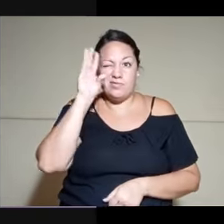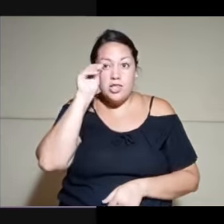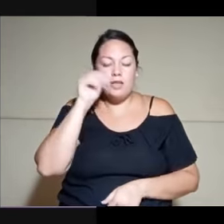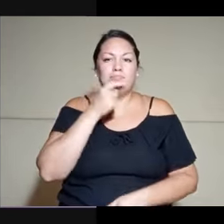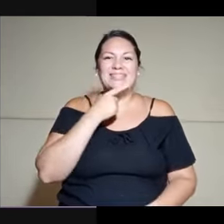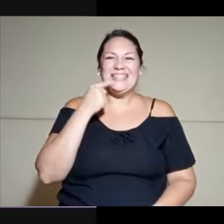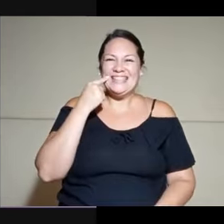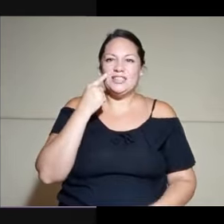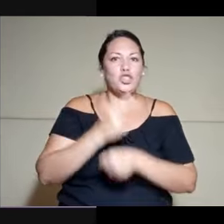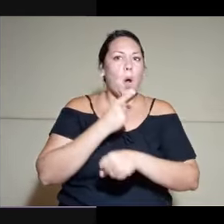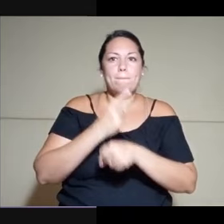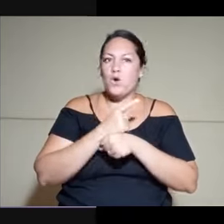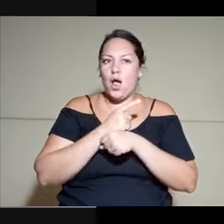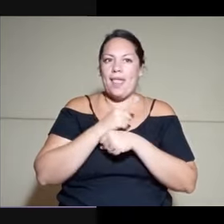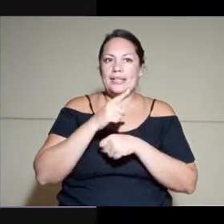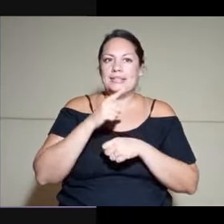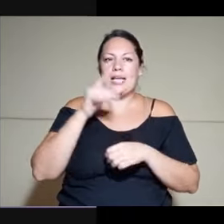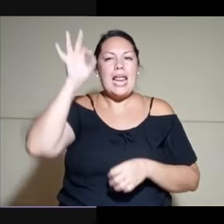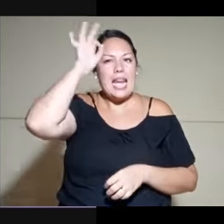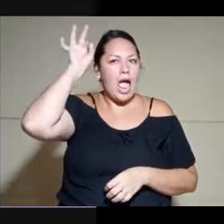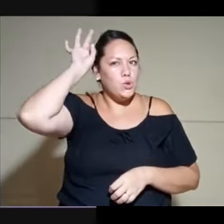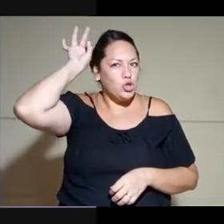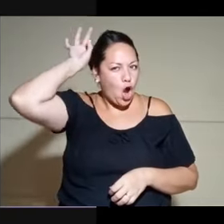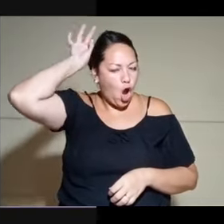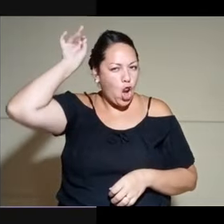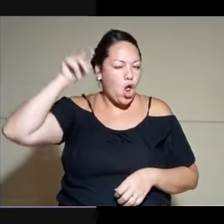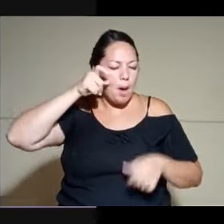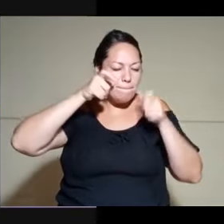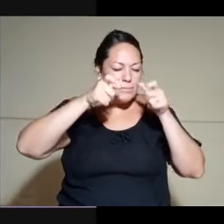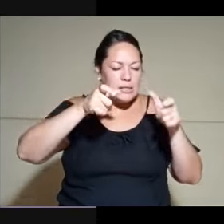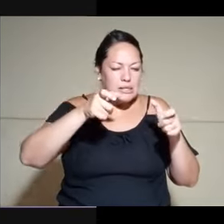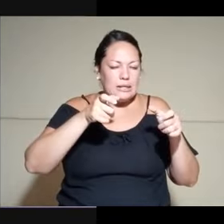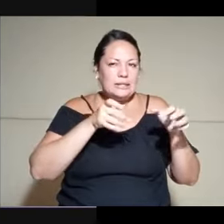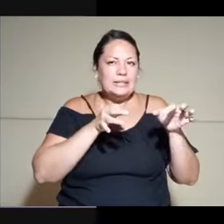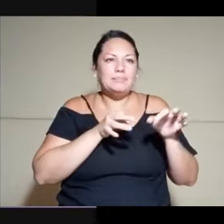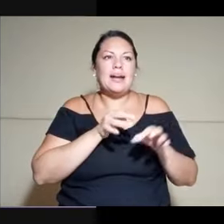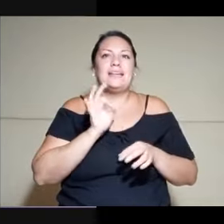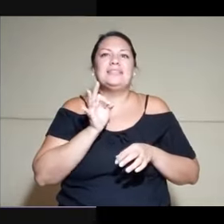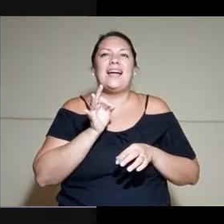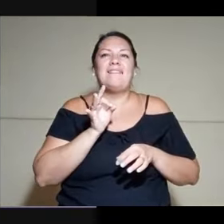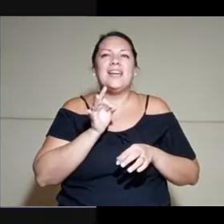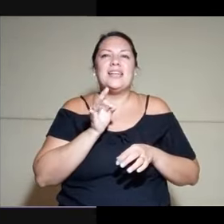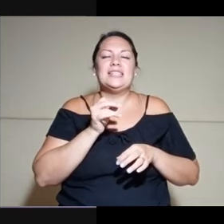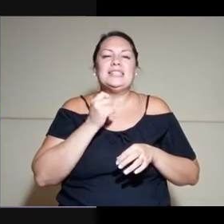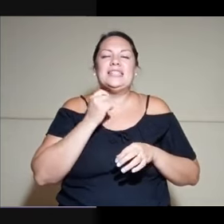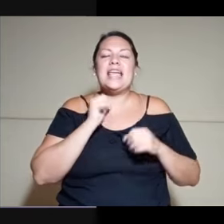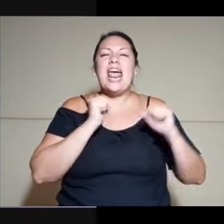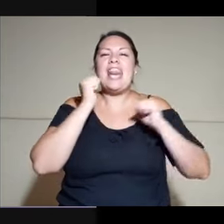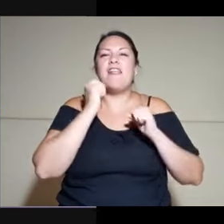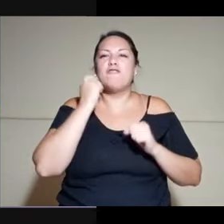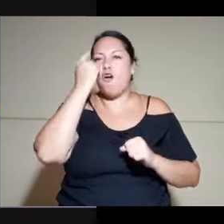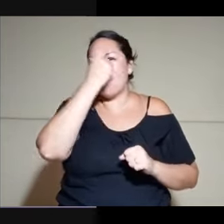la saliva y se le escapa el aire, no puede guardar el aire porque se le escapa, no puede guiñar, no puede mostrar los dientes. Son todos exámenes que hace el neurólogo, por